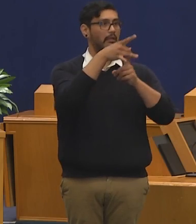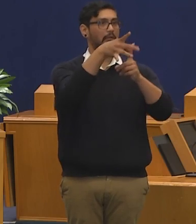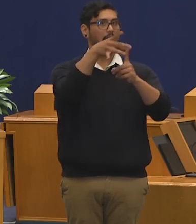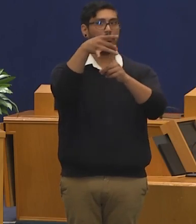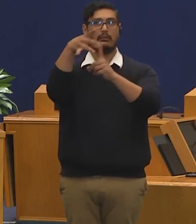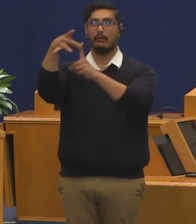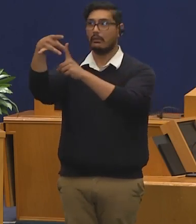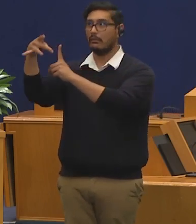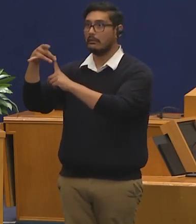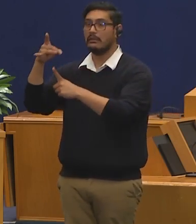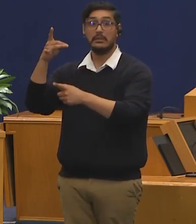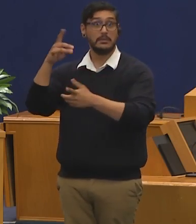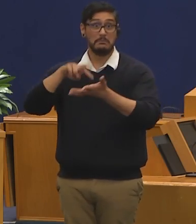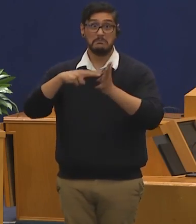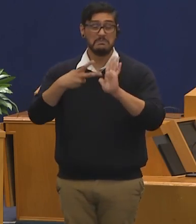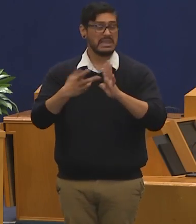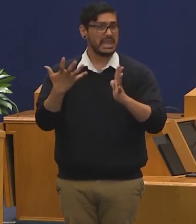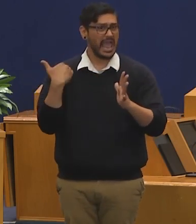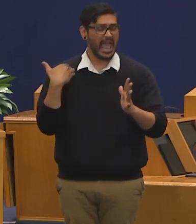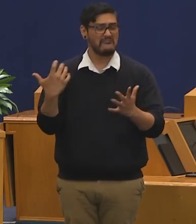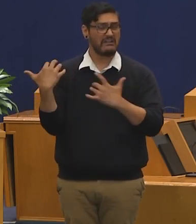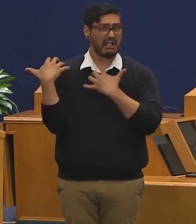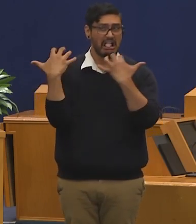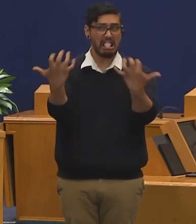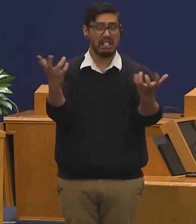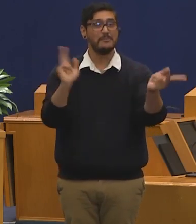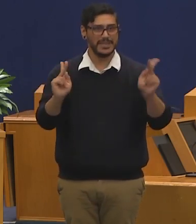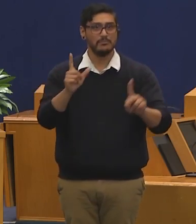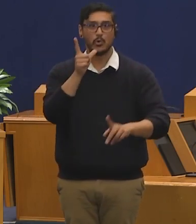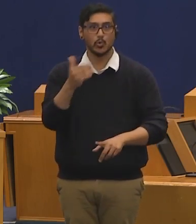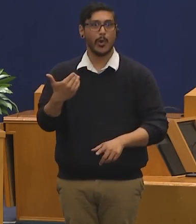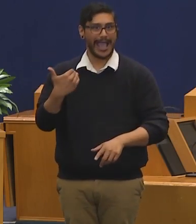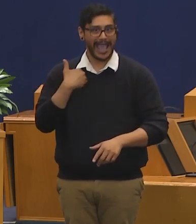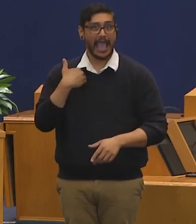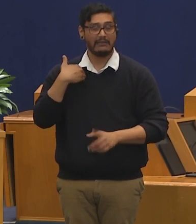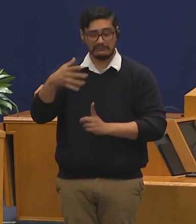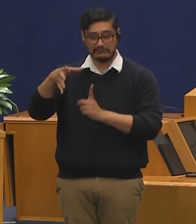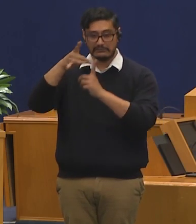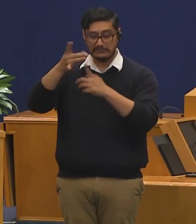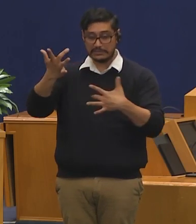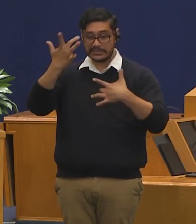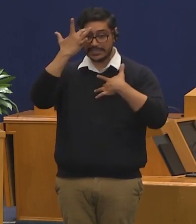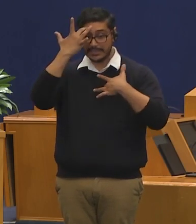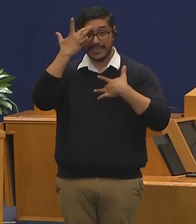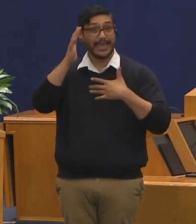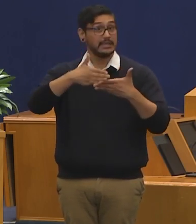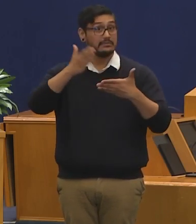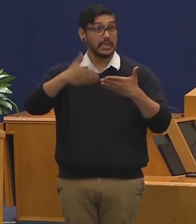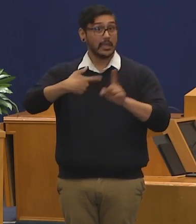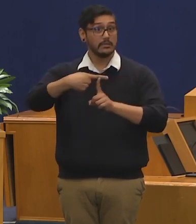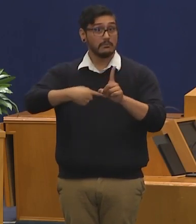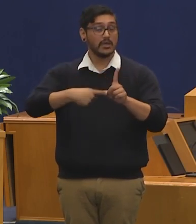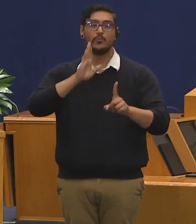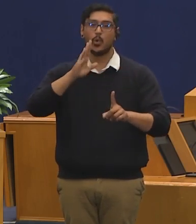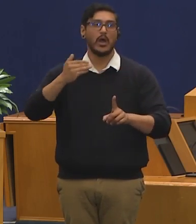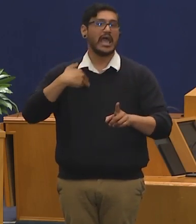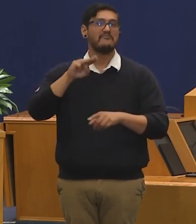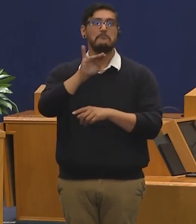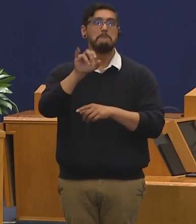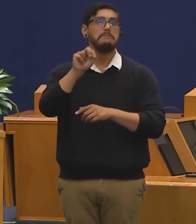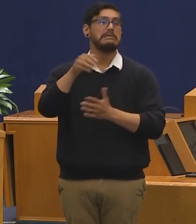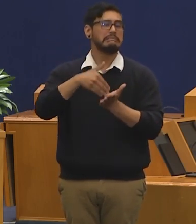tenemos demasiados casos y al fin del mes tenemos miles y miles de casos.